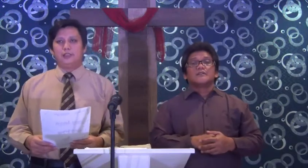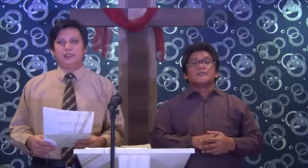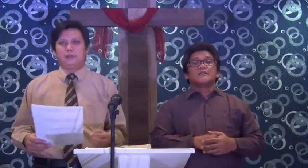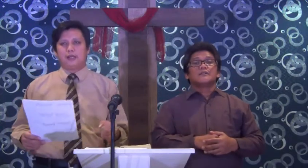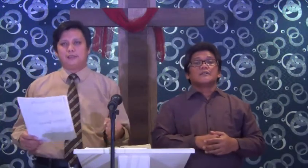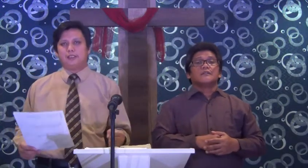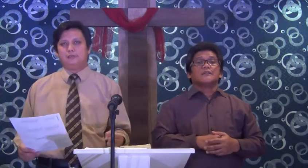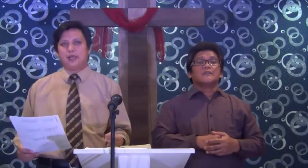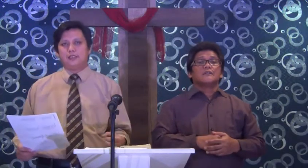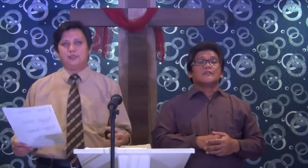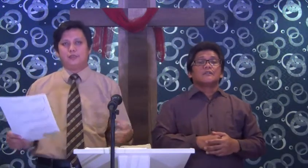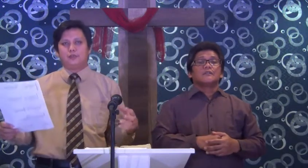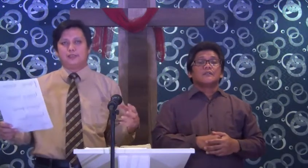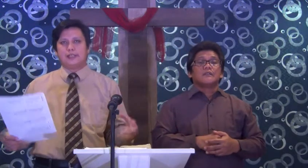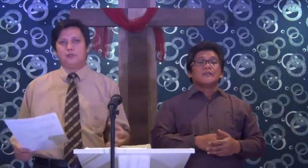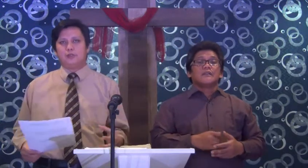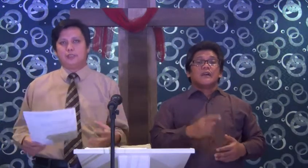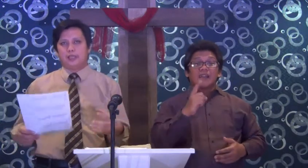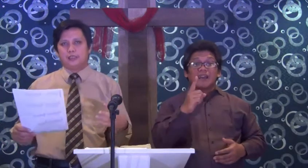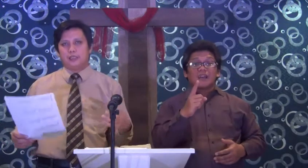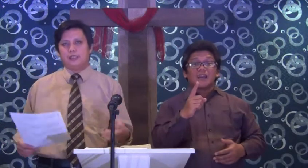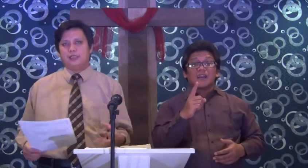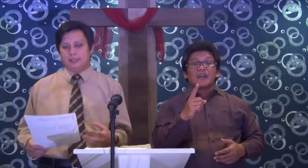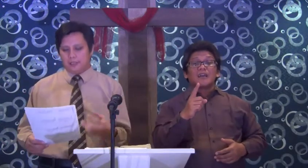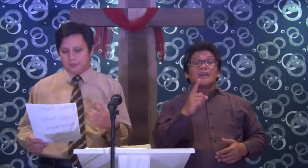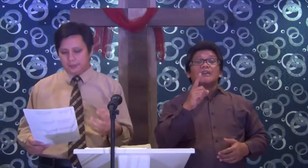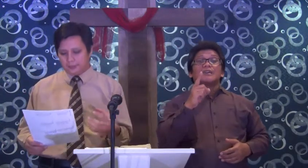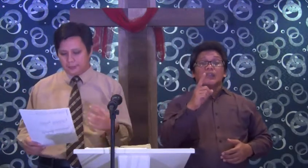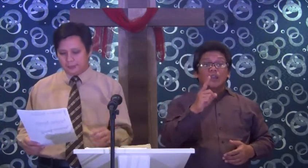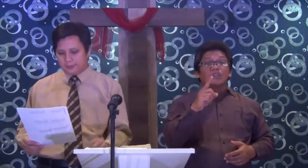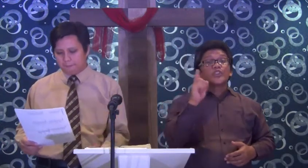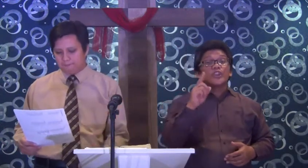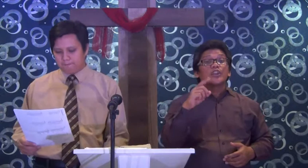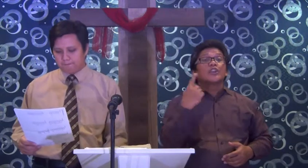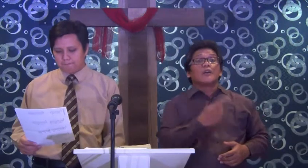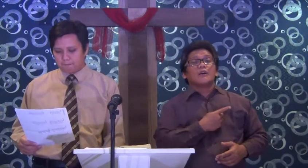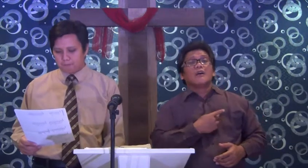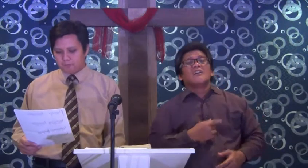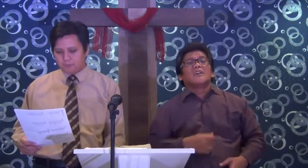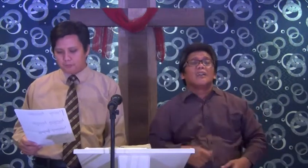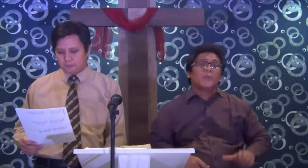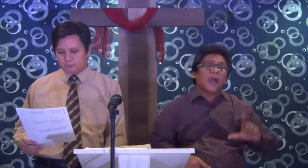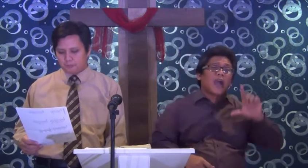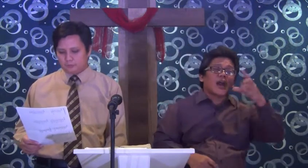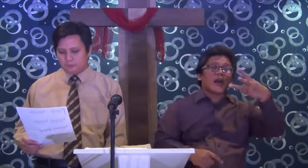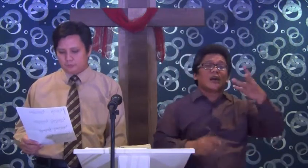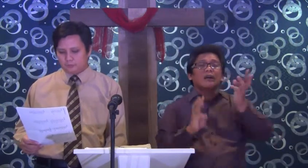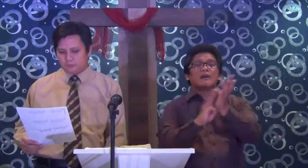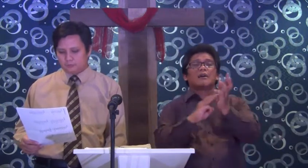Seringkali waktu kita merasa lemah, di situ kuasa Allah baru nyata di dalam kehidupan kita.